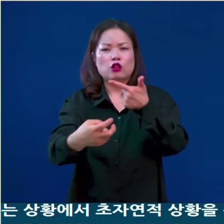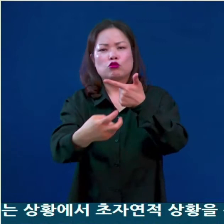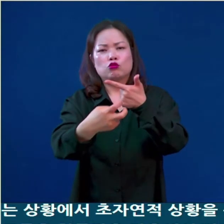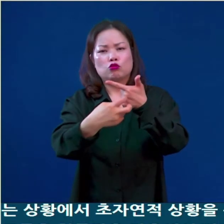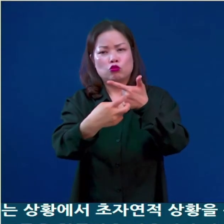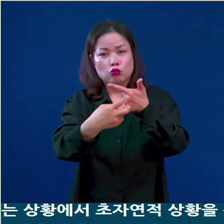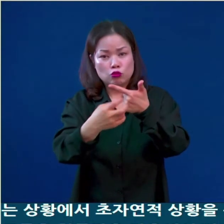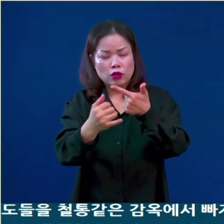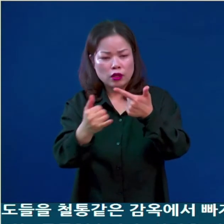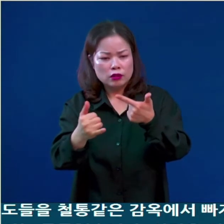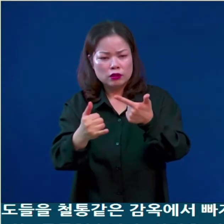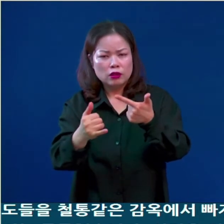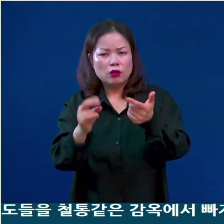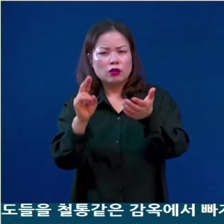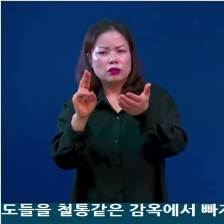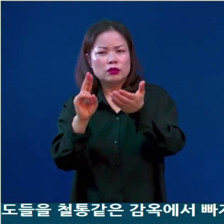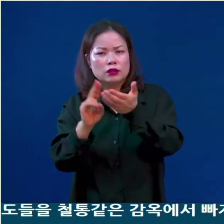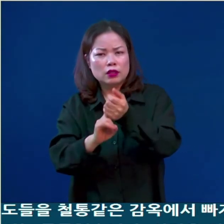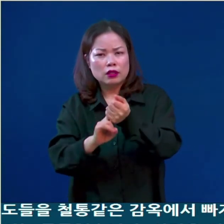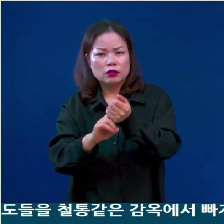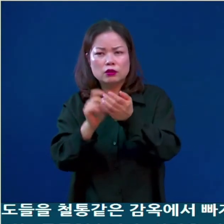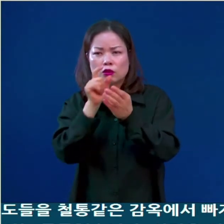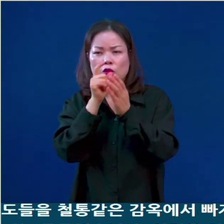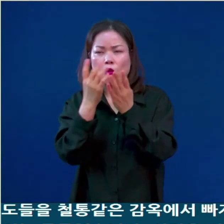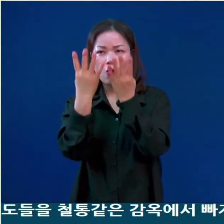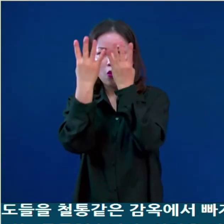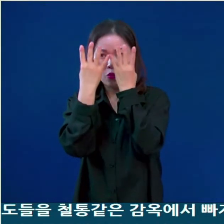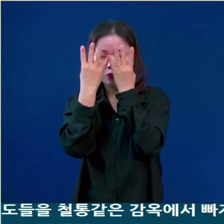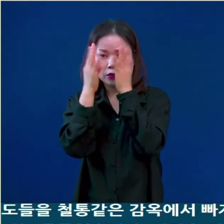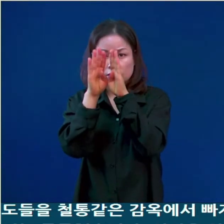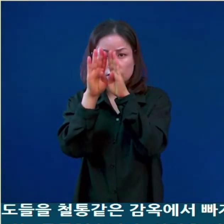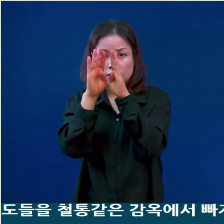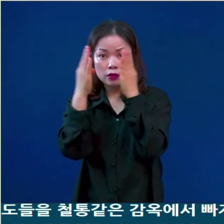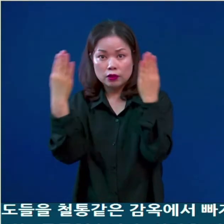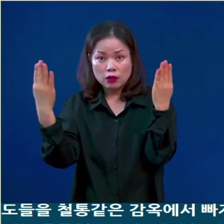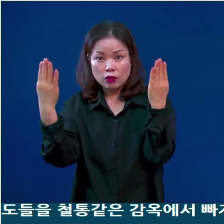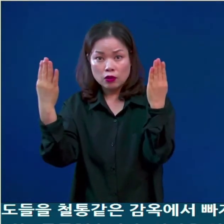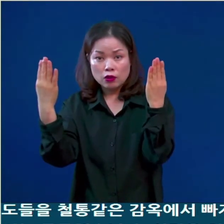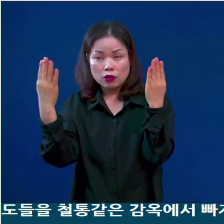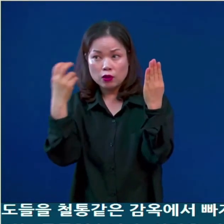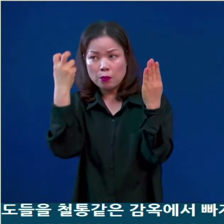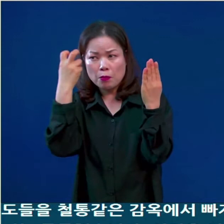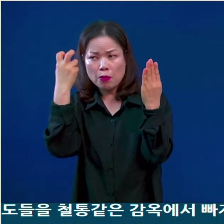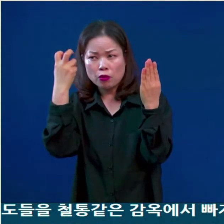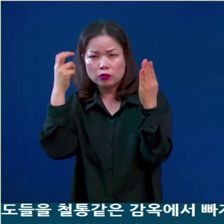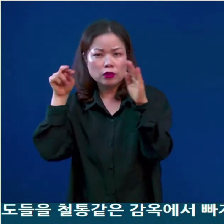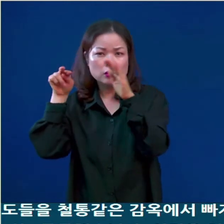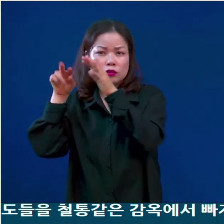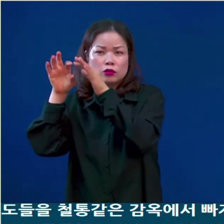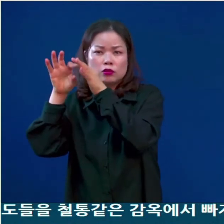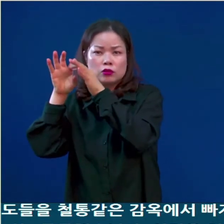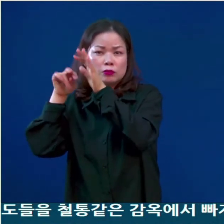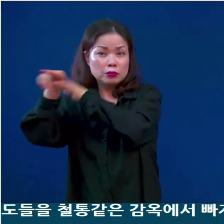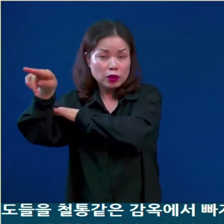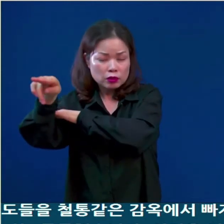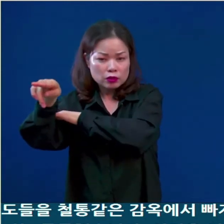그들이 어떻게 잠겨진 옥문을 열고 보초를 피해서 빠져나올 수 있었는지에 대해서